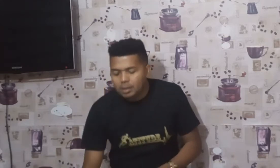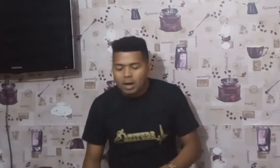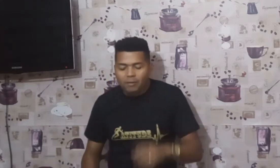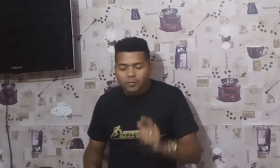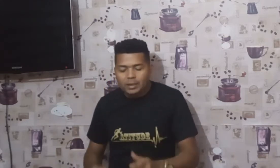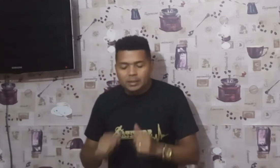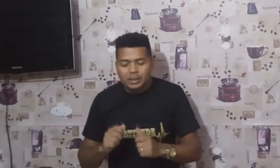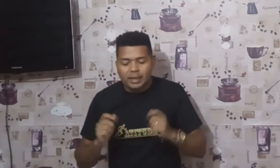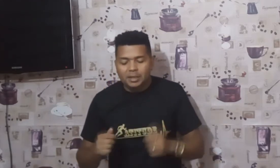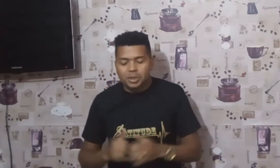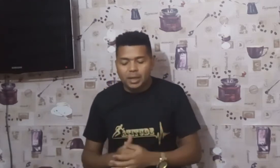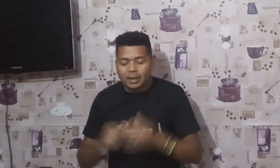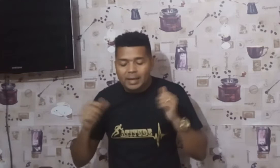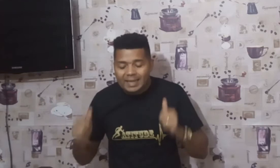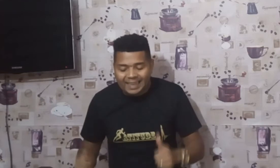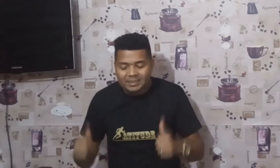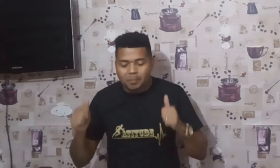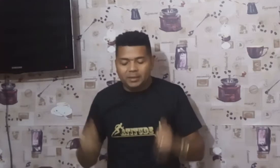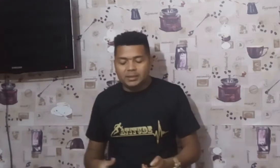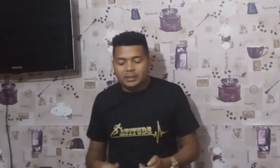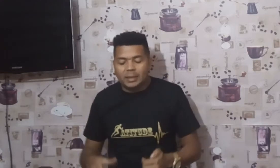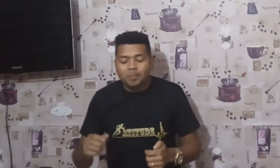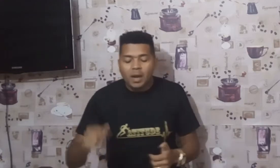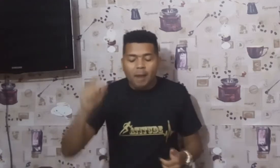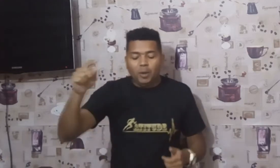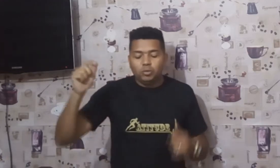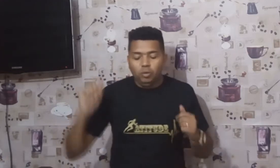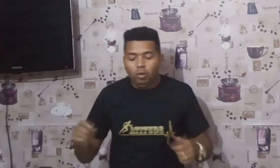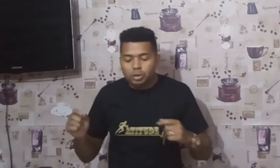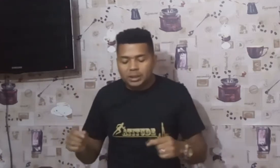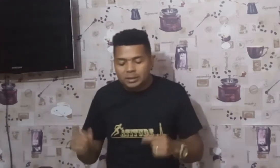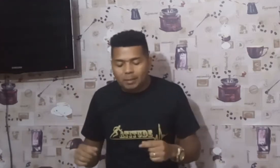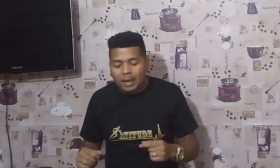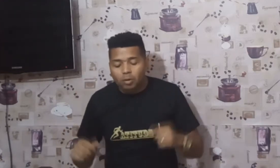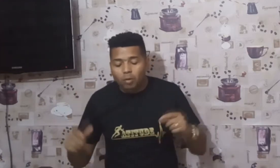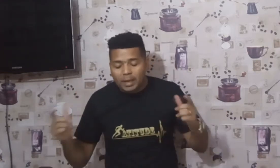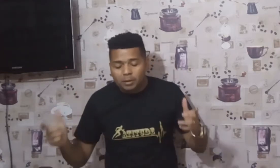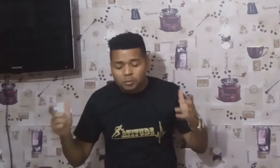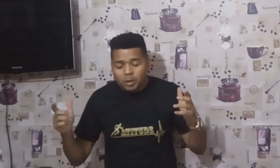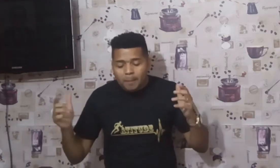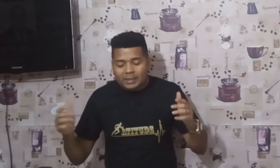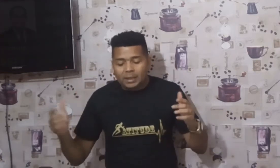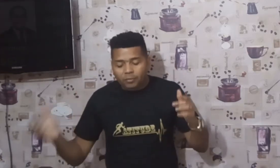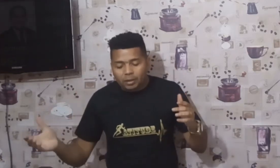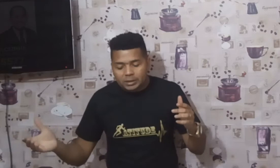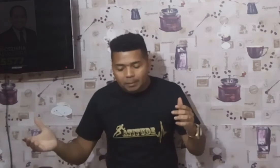atormentam a vida de quem chega em casa para descansar após um longo dia de trabalho, ou menos, passar o final de